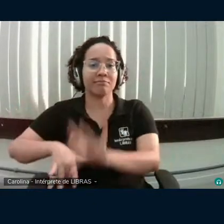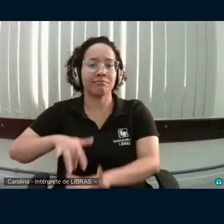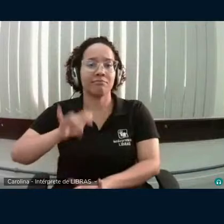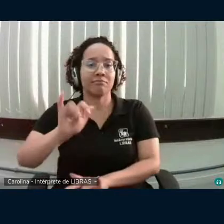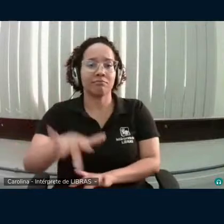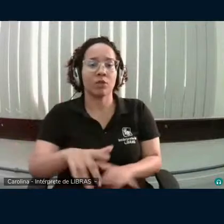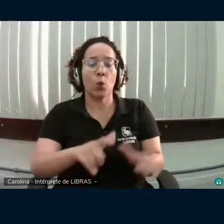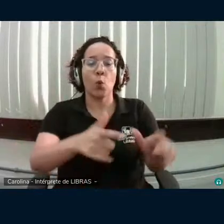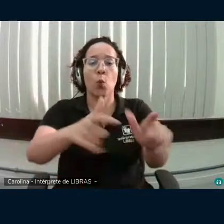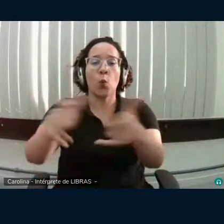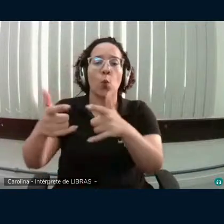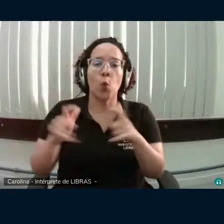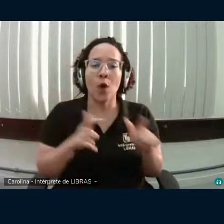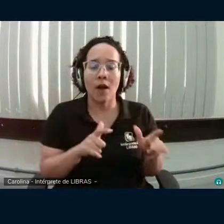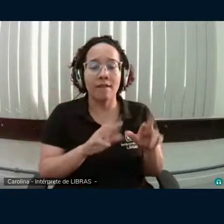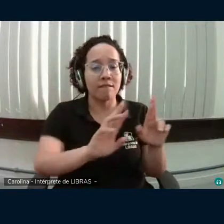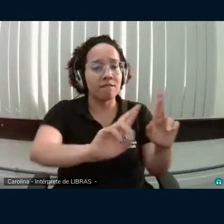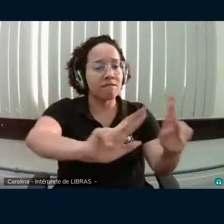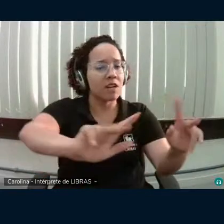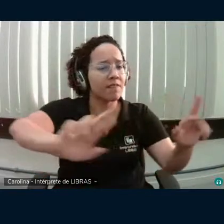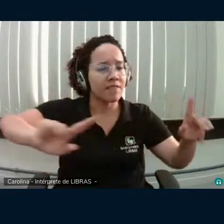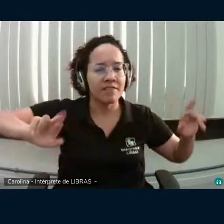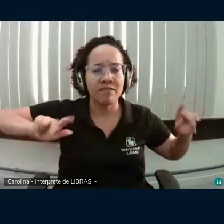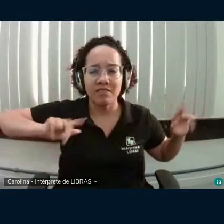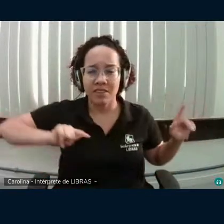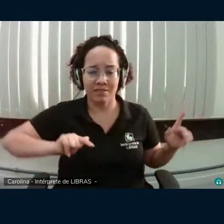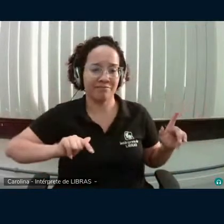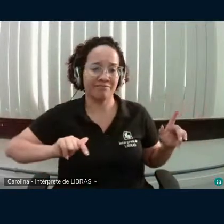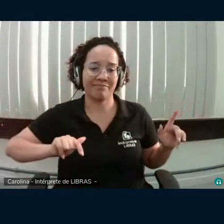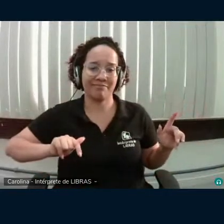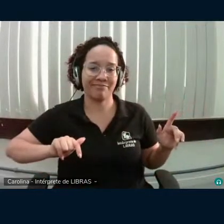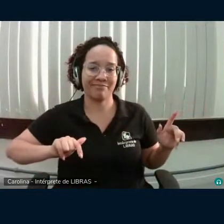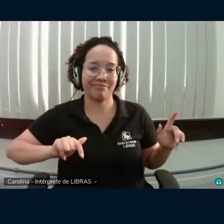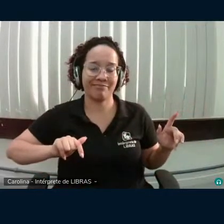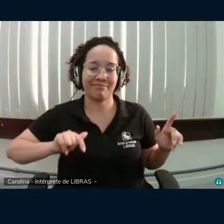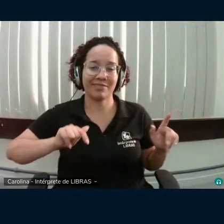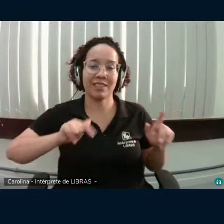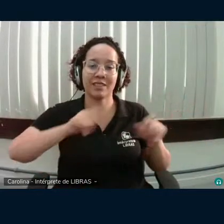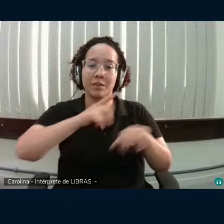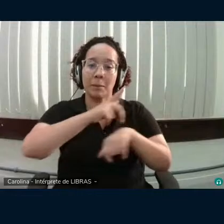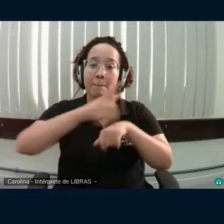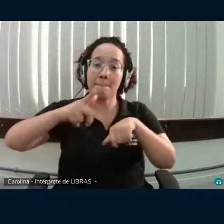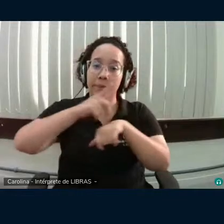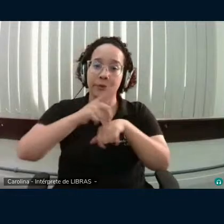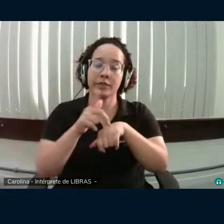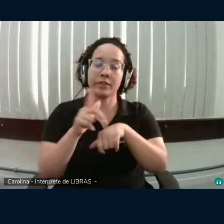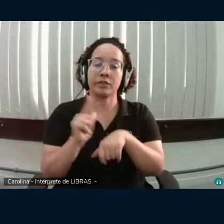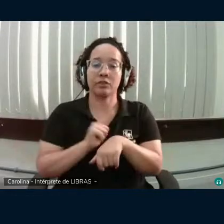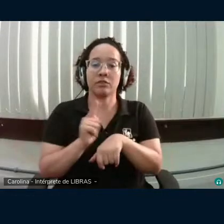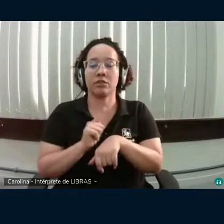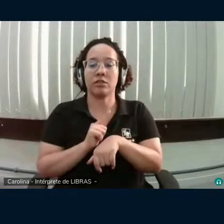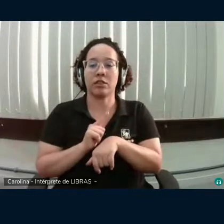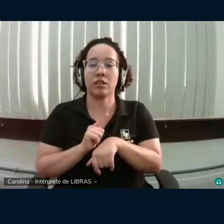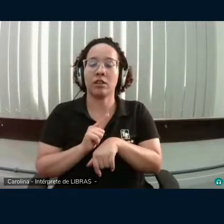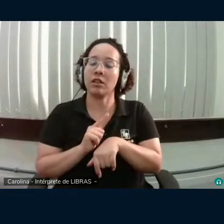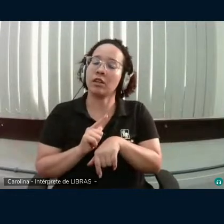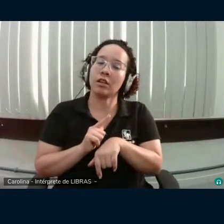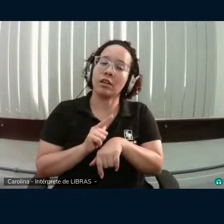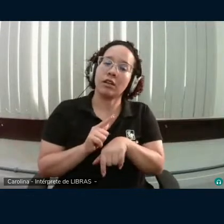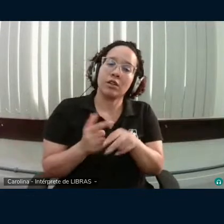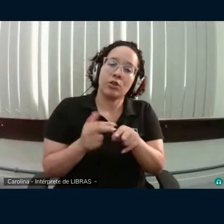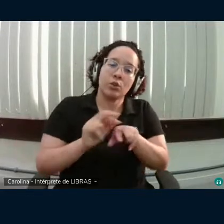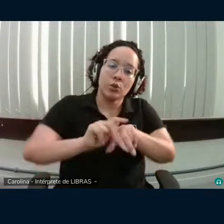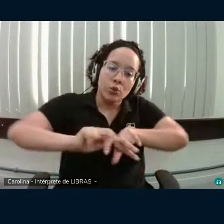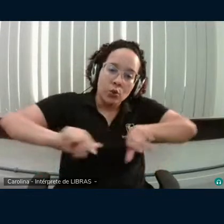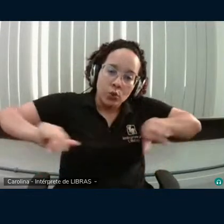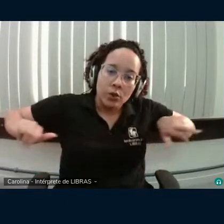uma. Né? O nosso país, ele é desigual e diverso, né? Então as respostas vão ser distintas,